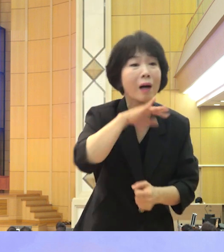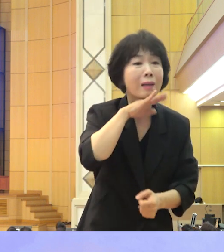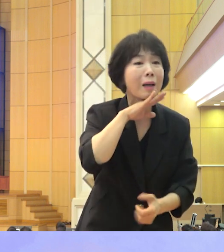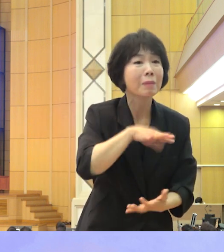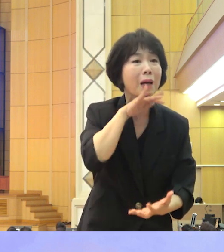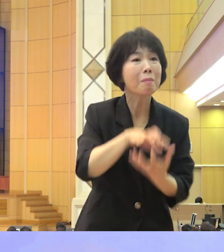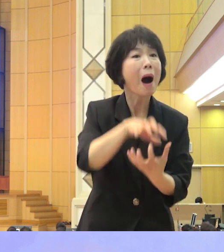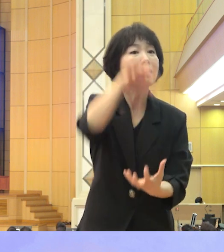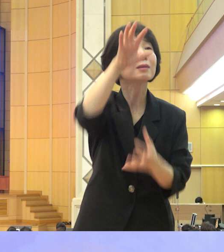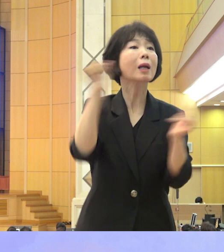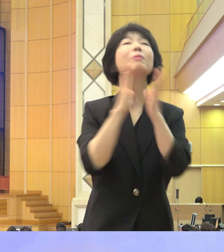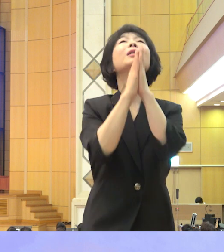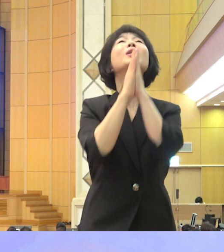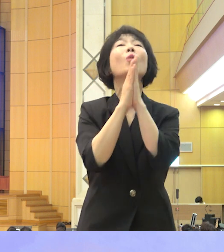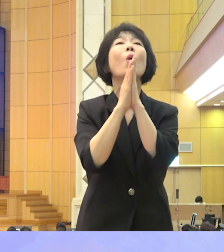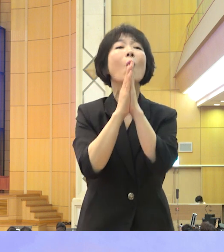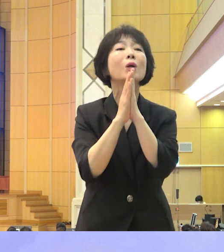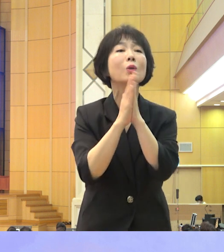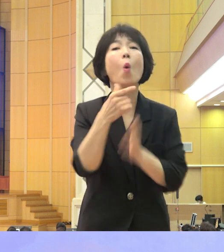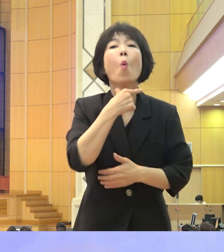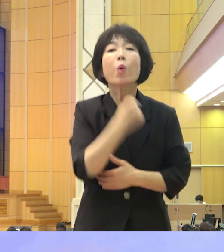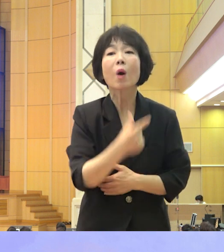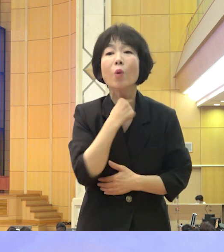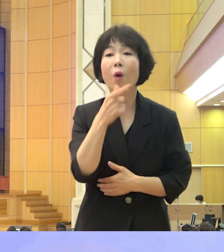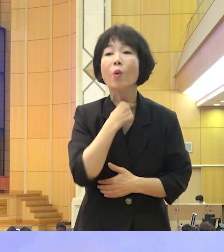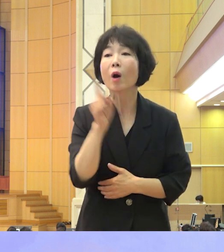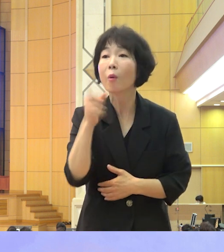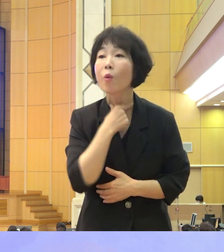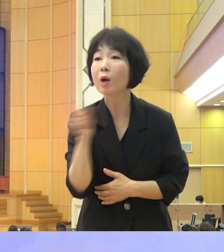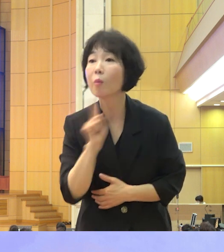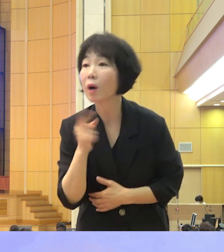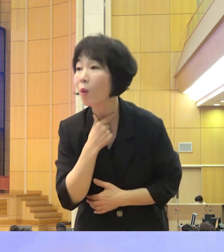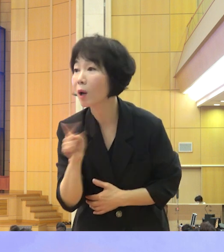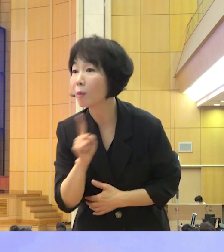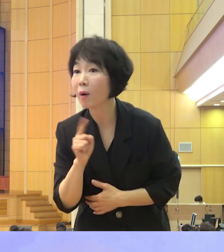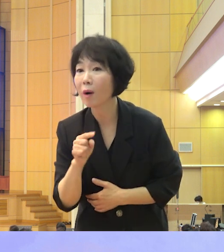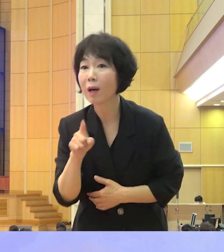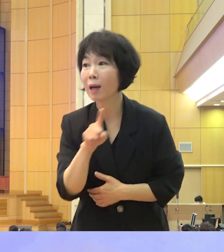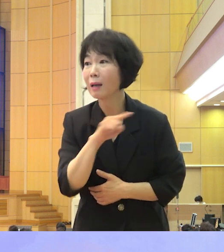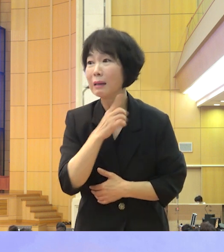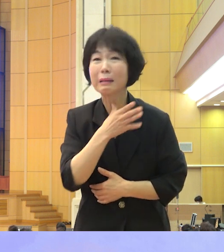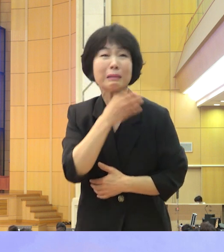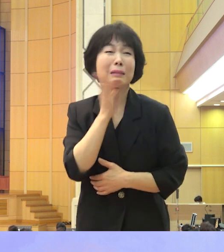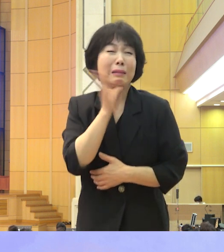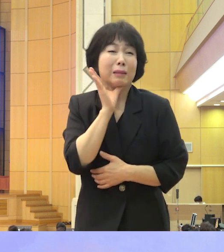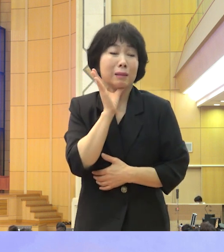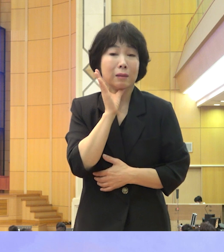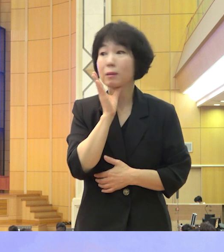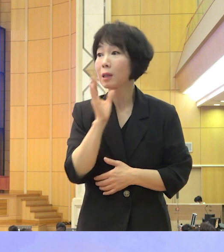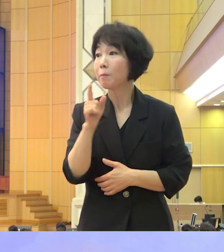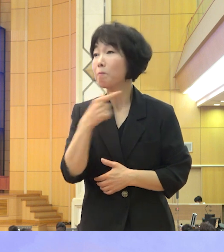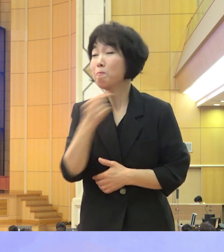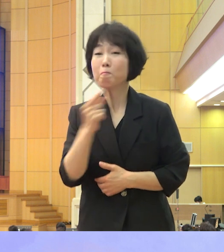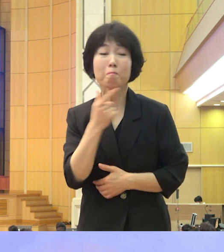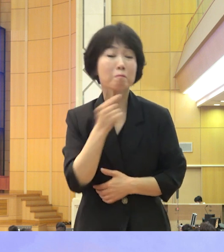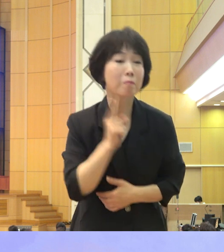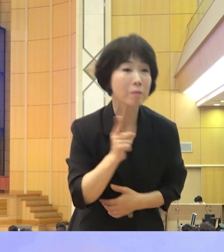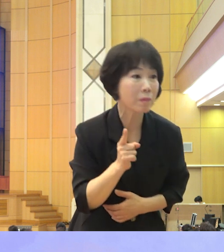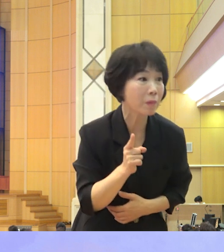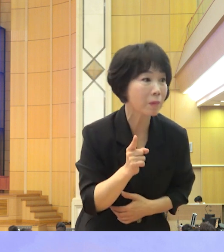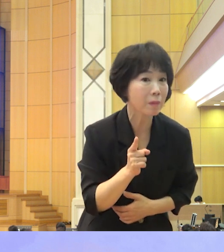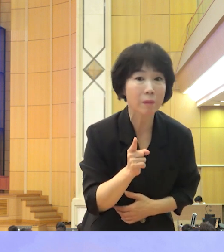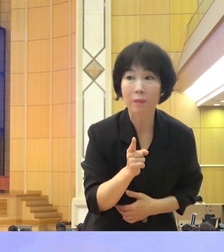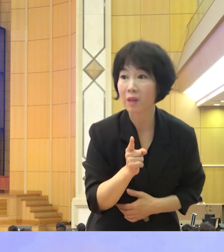왔을 때도요, 대부분 젊으신 분들은 현재 당면하고 있는